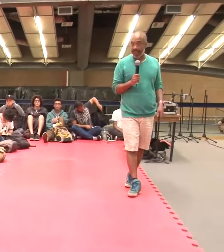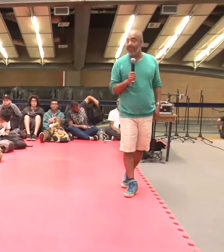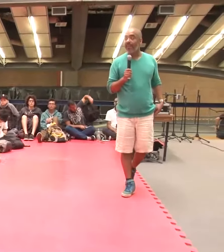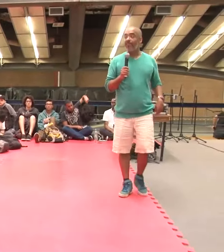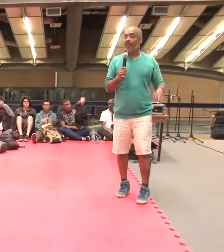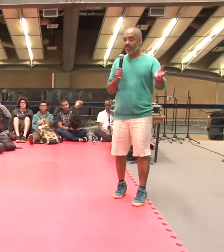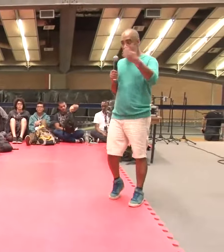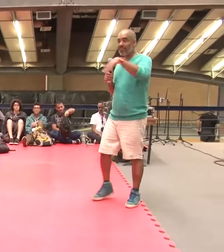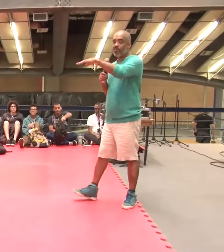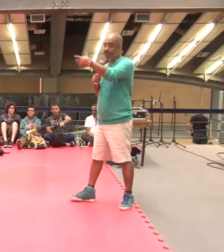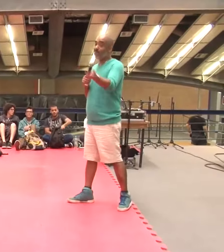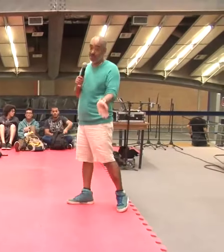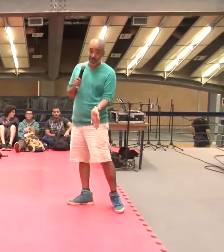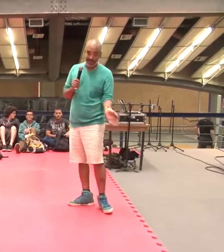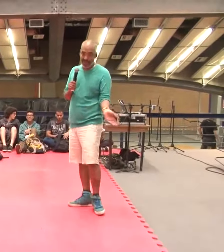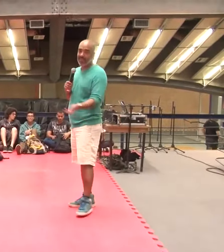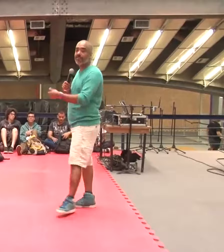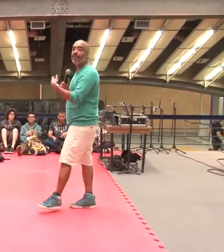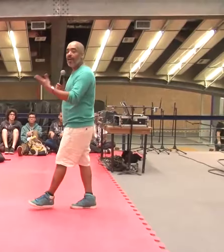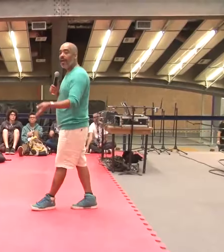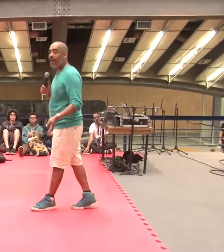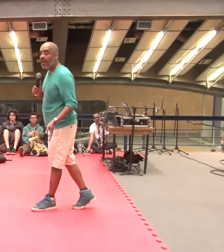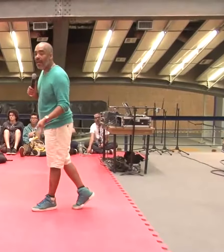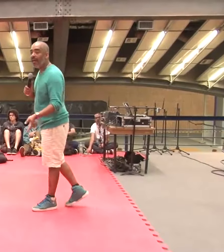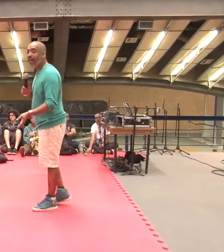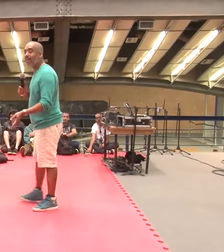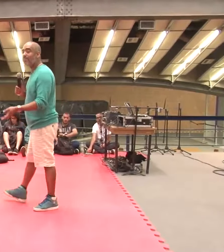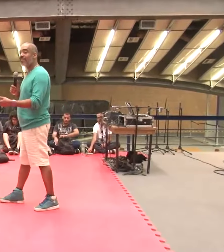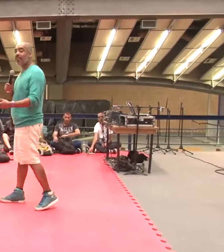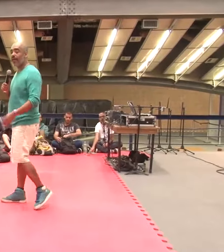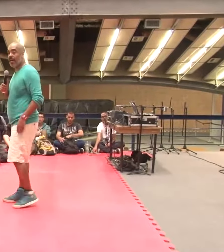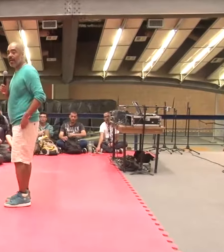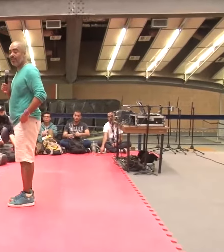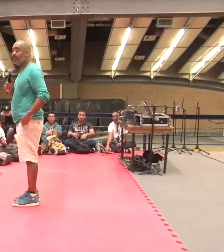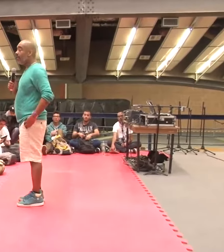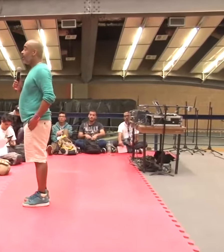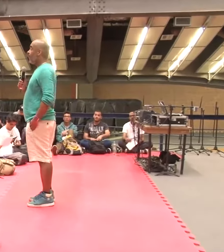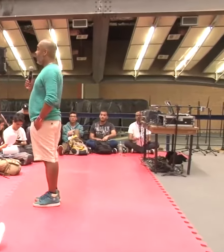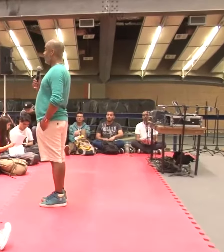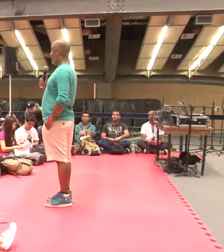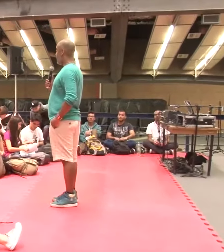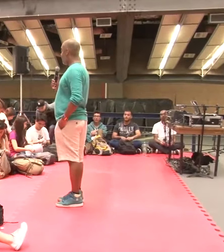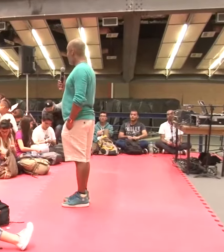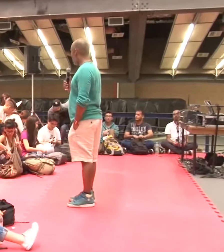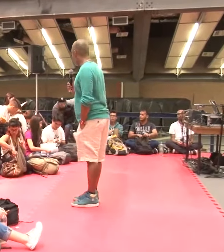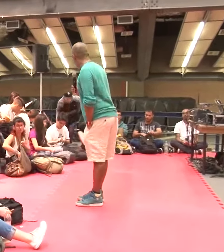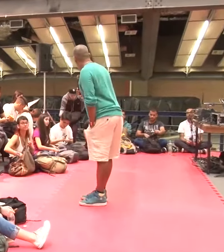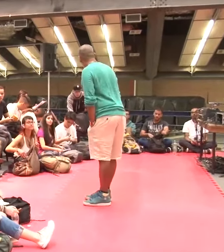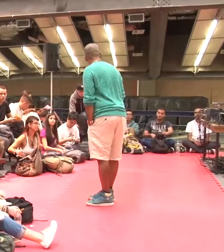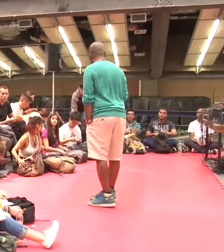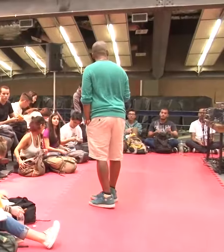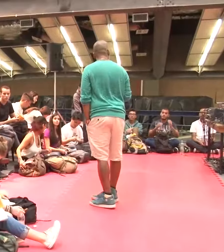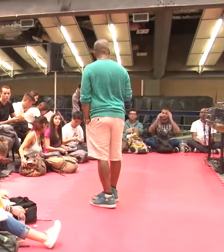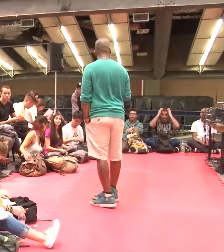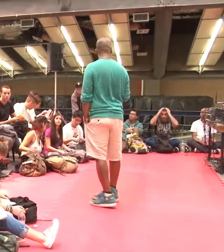de falar. Esse espaço é um espaço multiuso, né? Então, precisa ser liberado. É sempre um prazer, agradeço